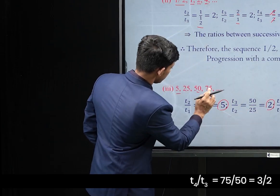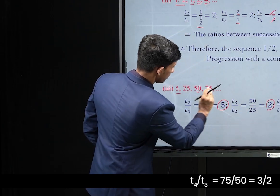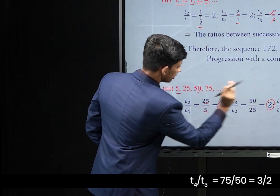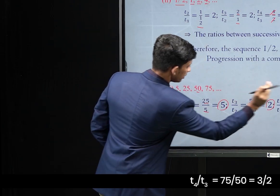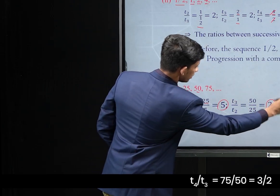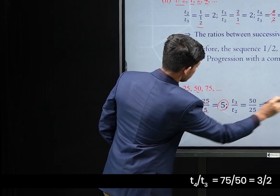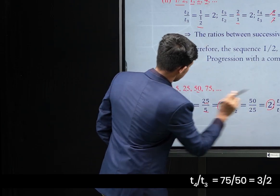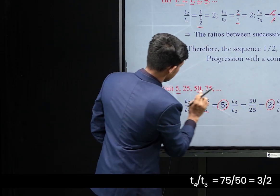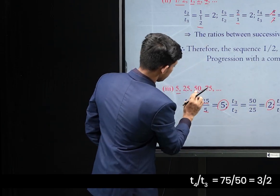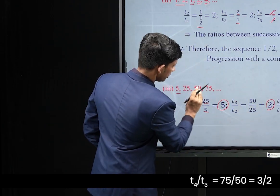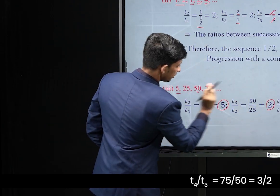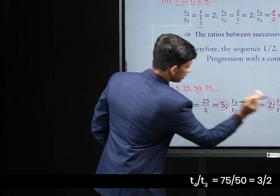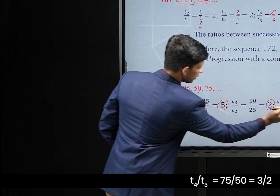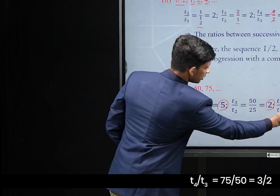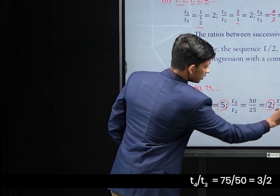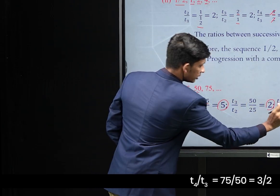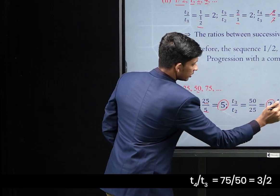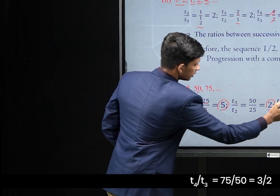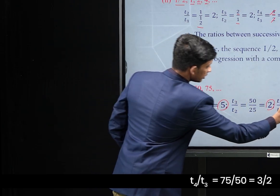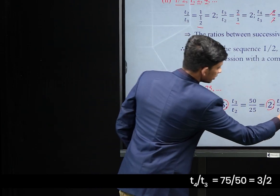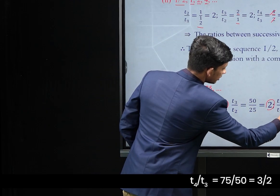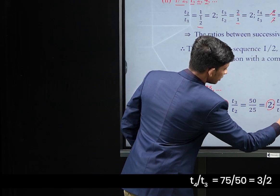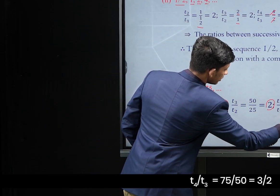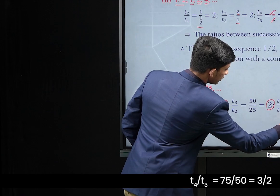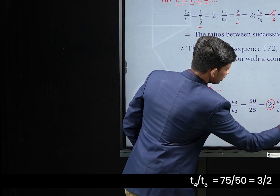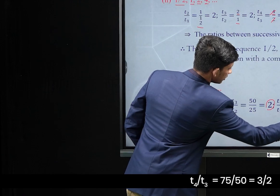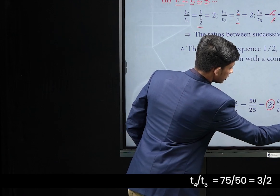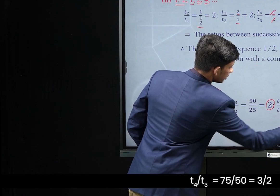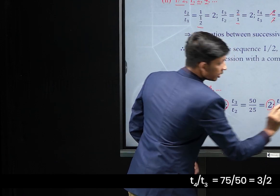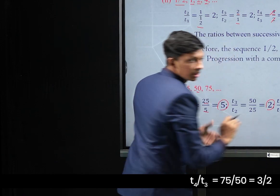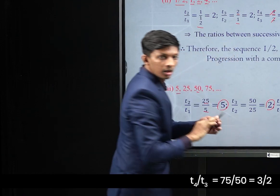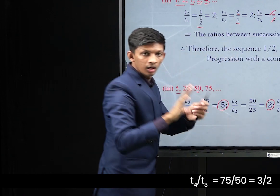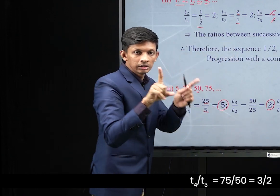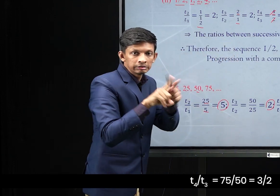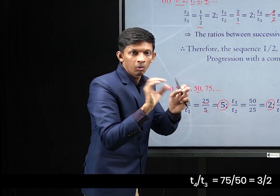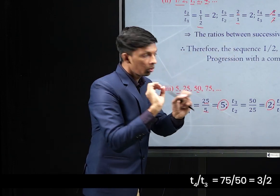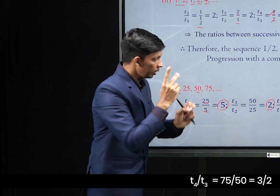T4 by T3 is equal 75 by 50 is equal 3 by 2।